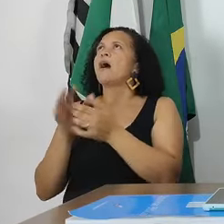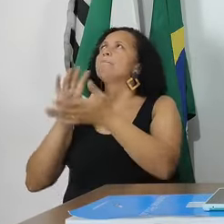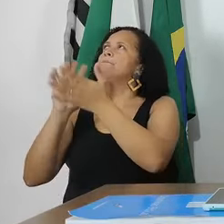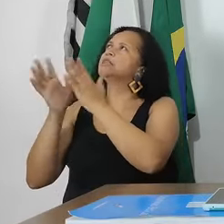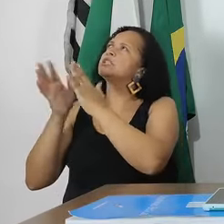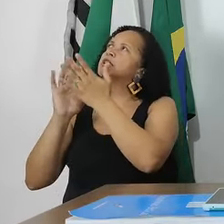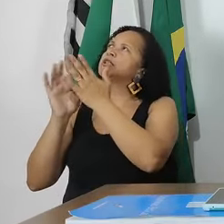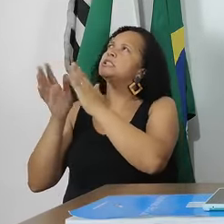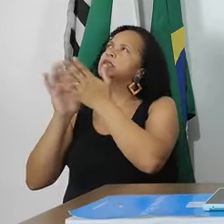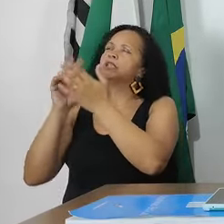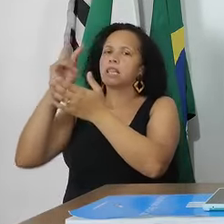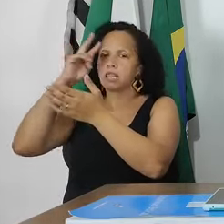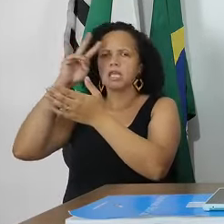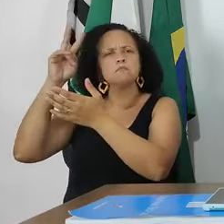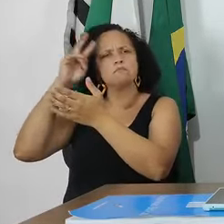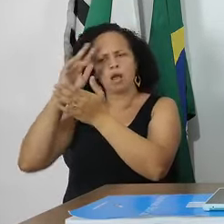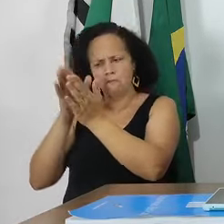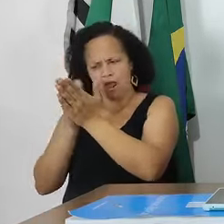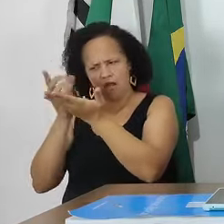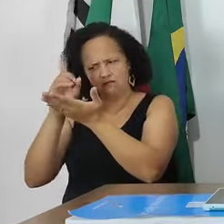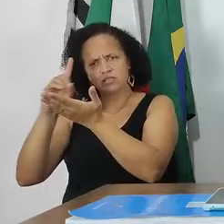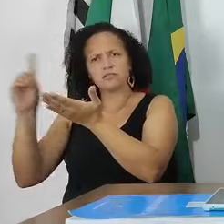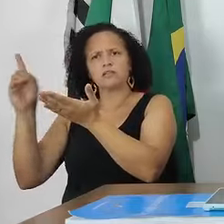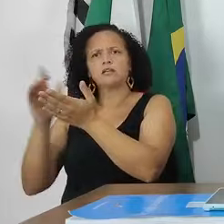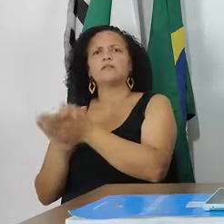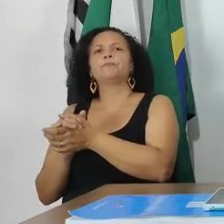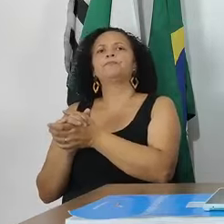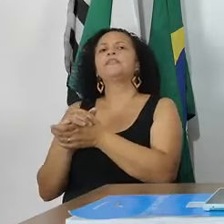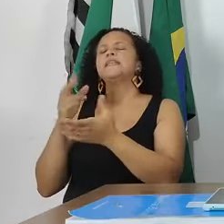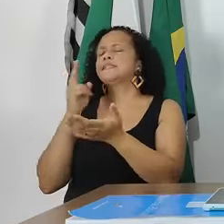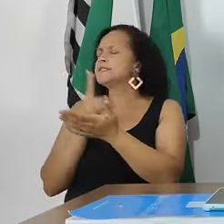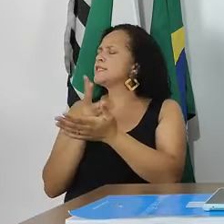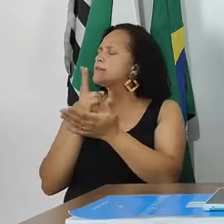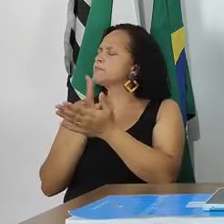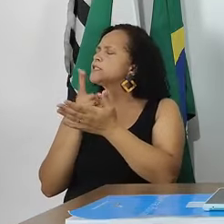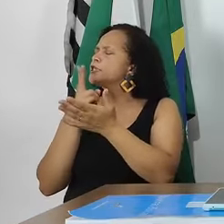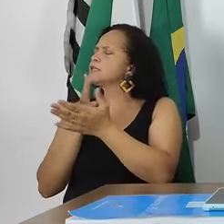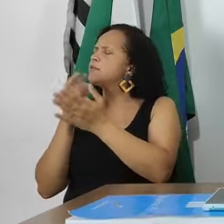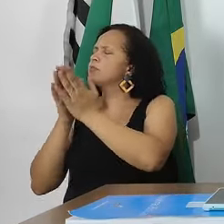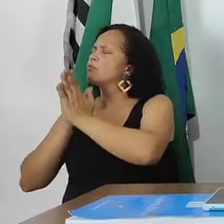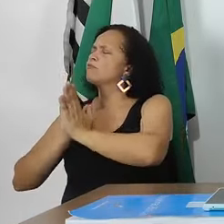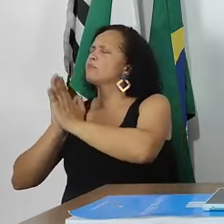verdade na nossa vida, a gente vai orar em cima disso. O que é